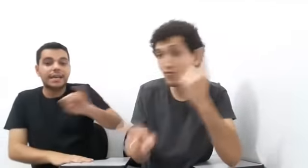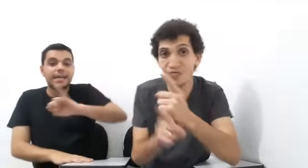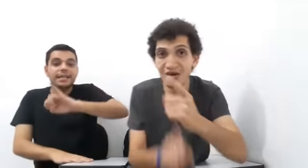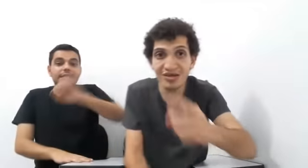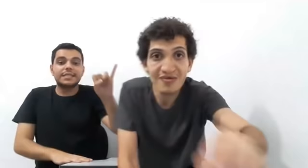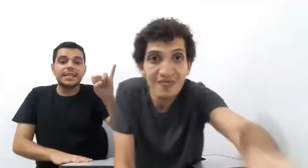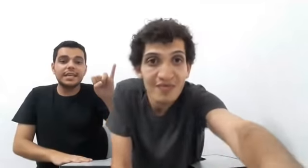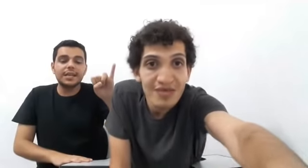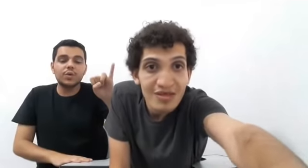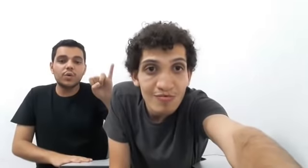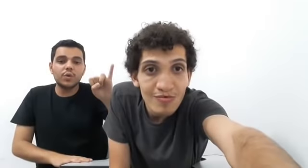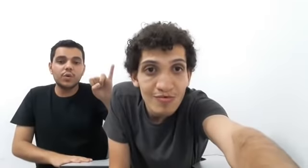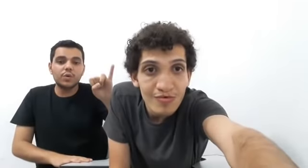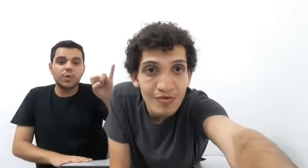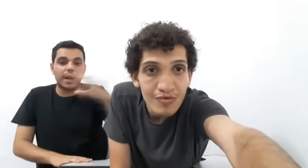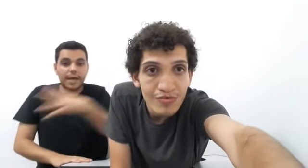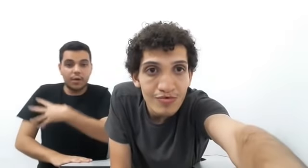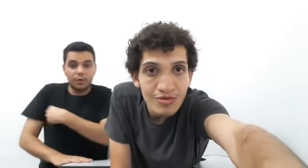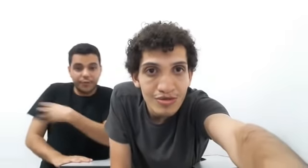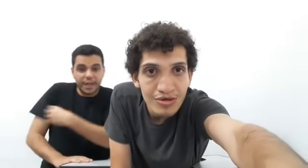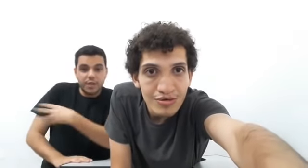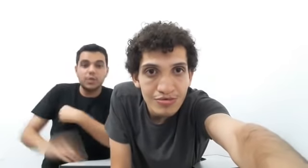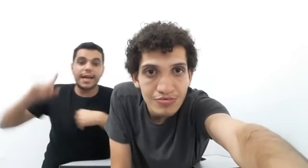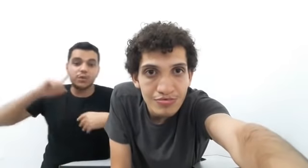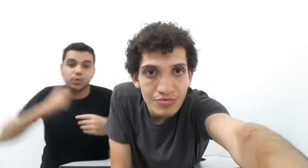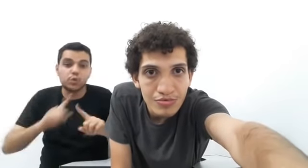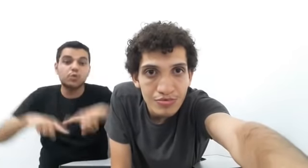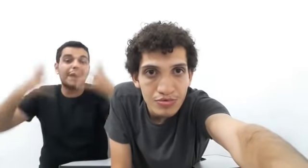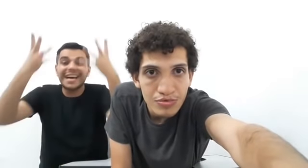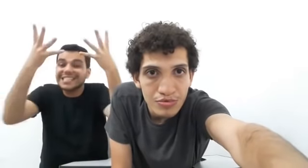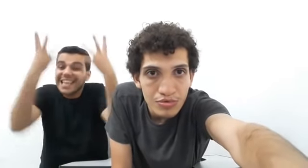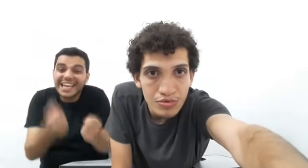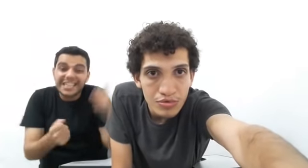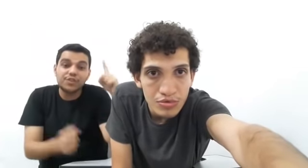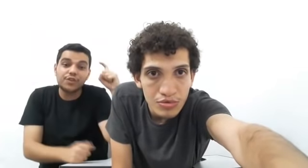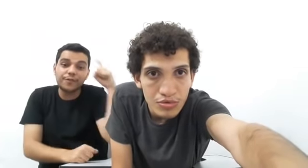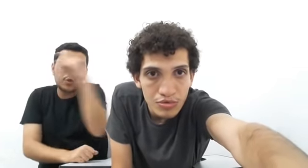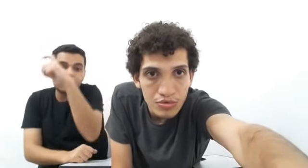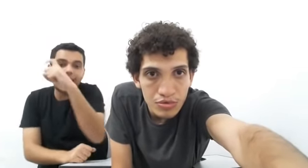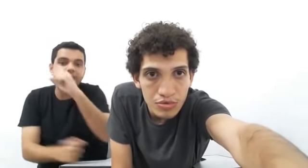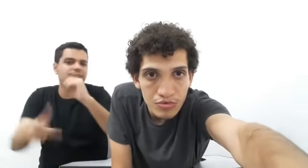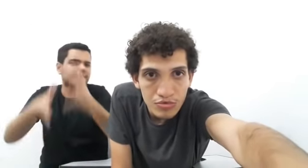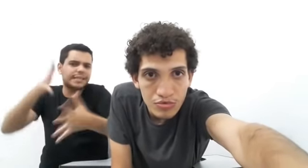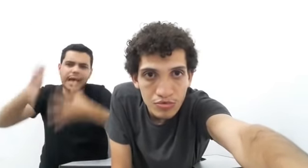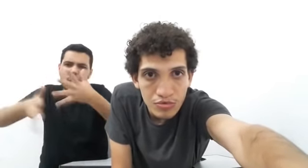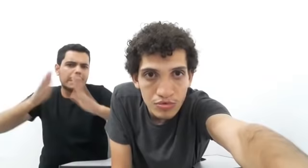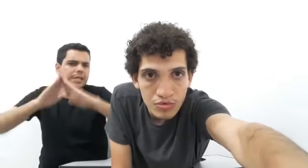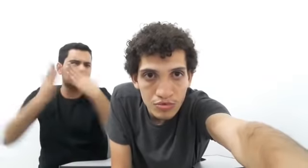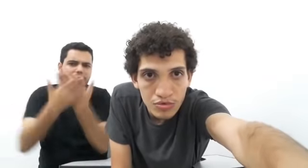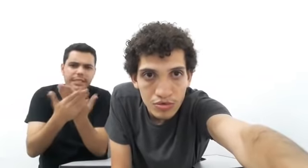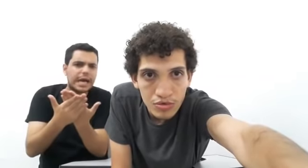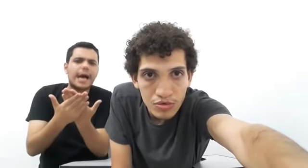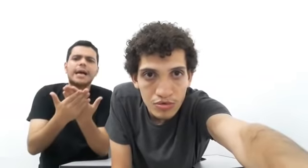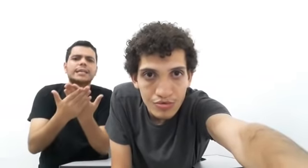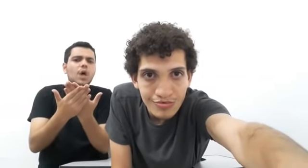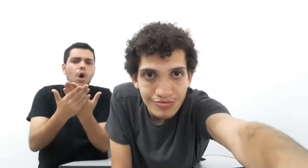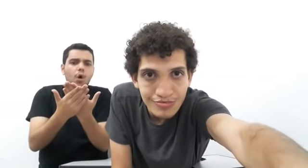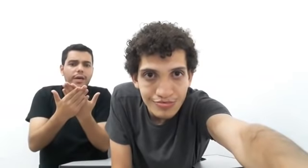Não, Se o filho é surdo, mas ele tem dificuldade em aceitar ou a língua de sinais ou a